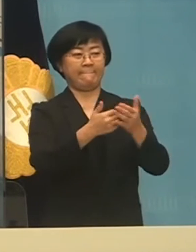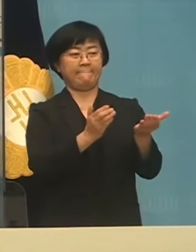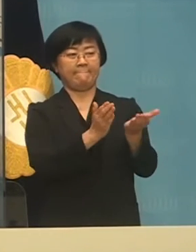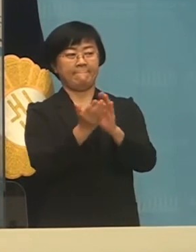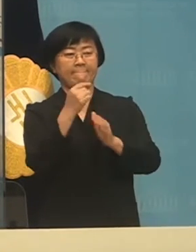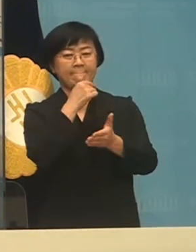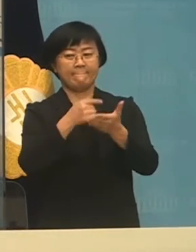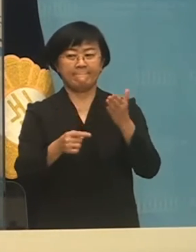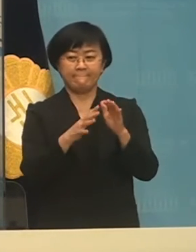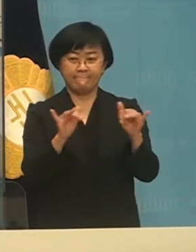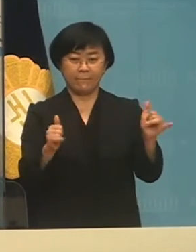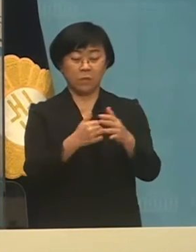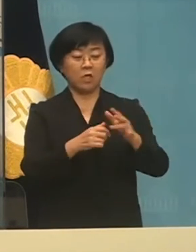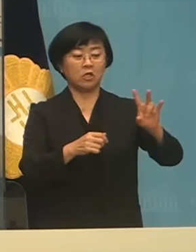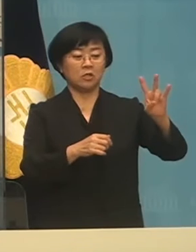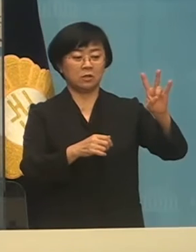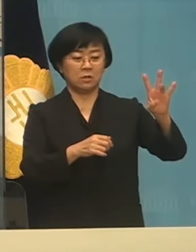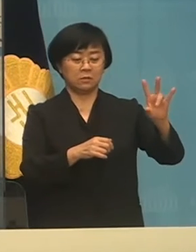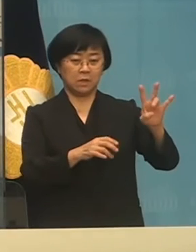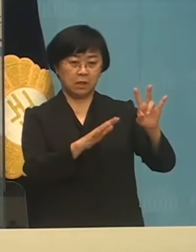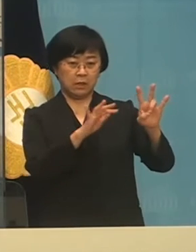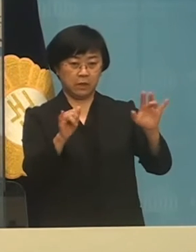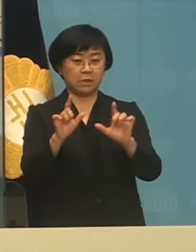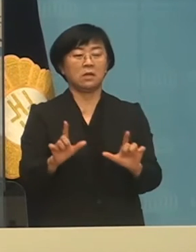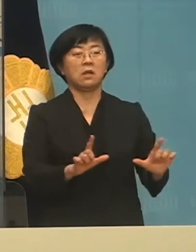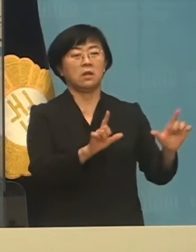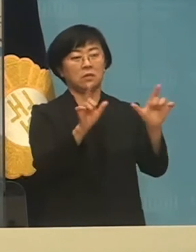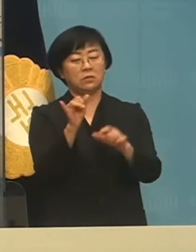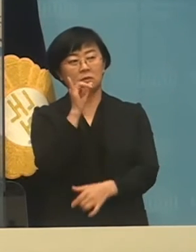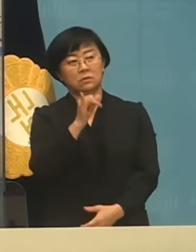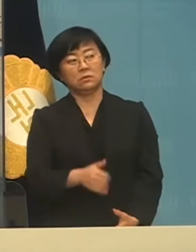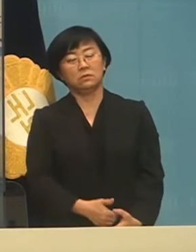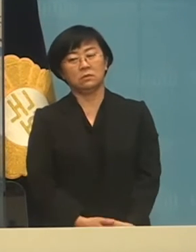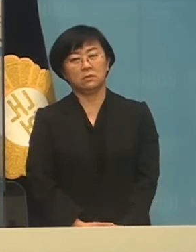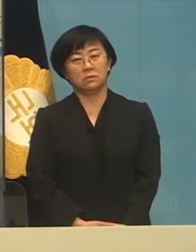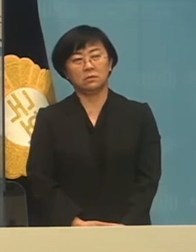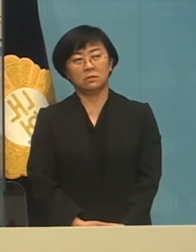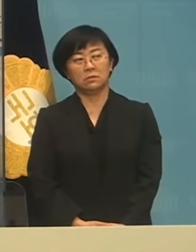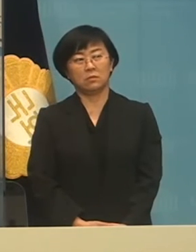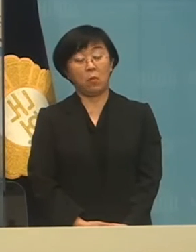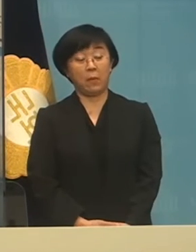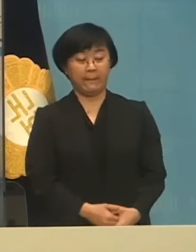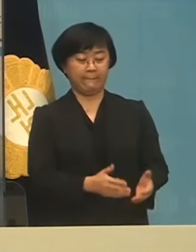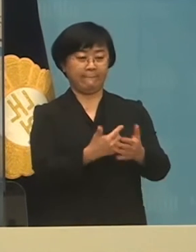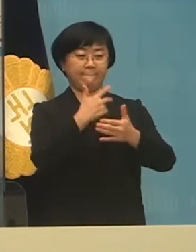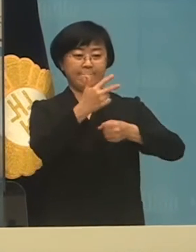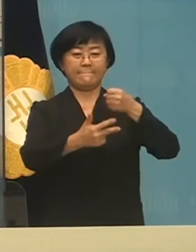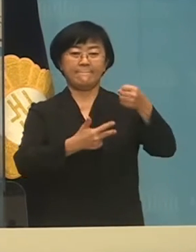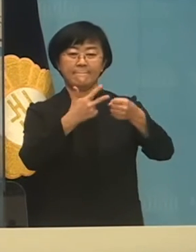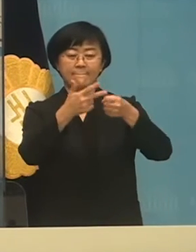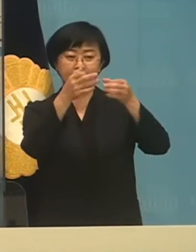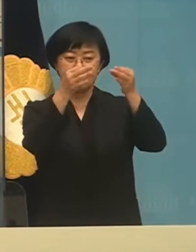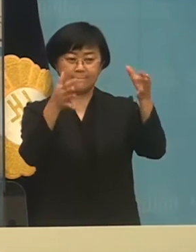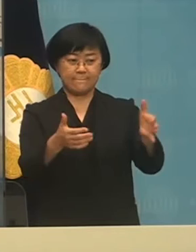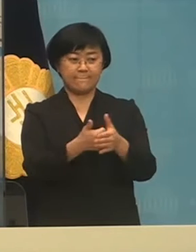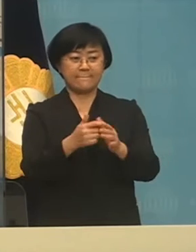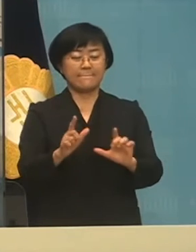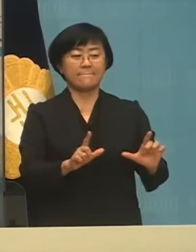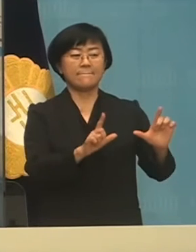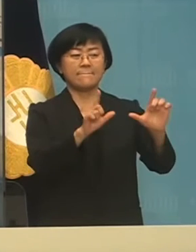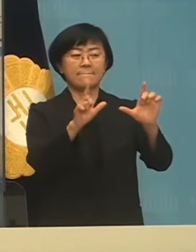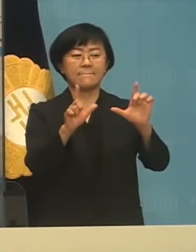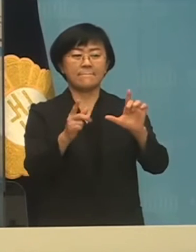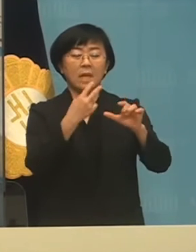생존 피해자가 24명이 하루하루를 살고 있습니다. 이들은 지난 7년간 살아도 사는